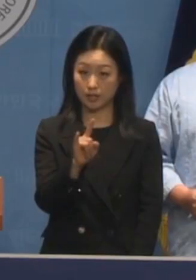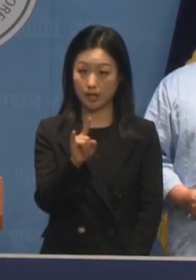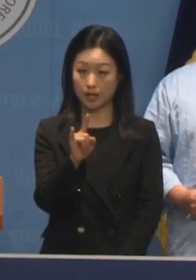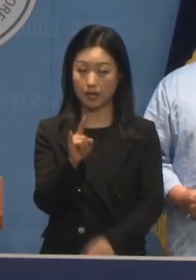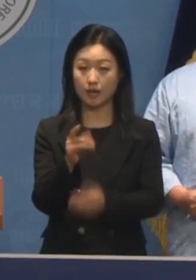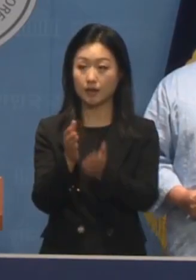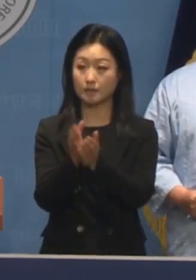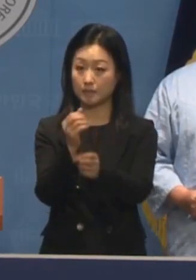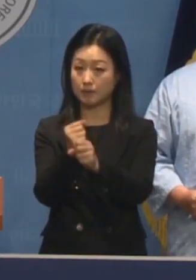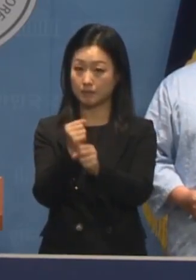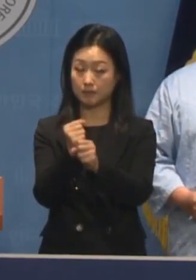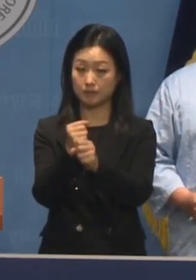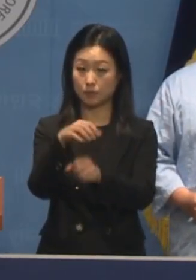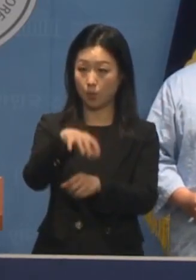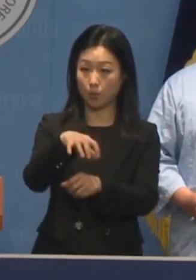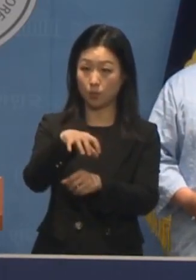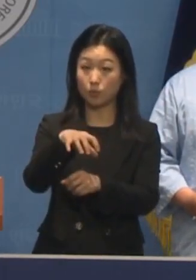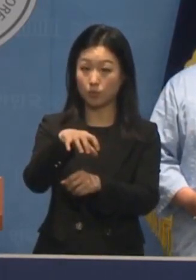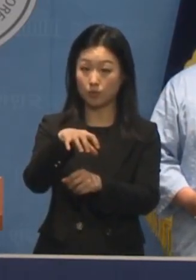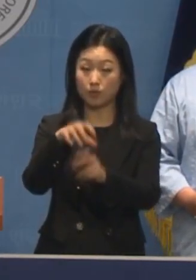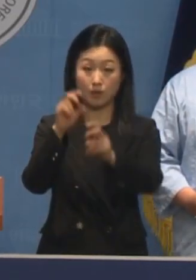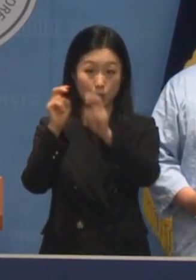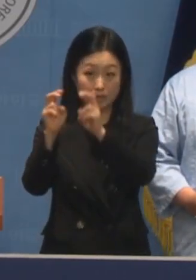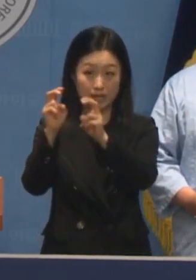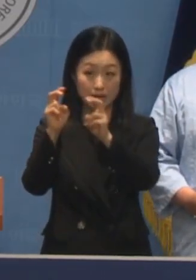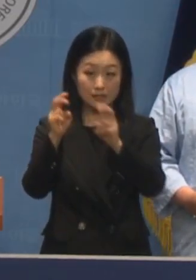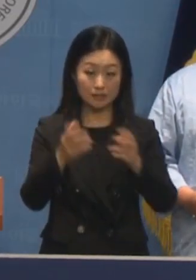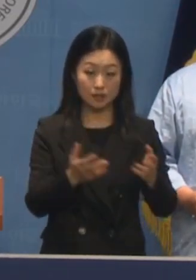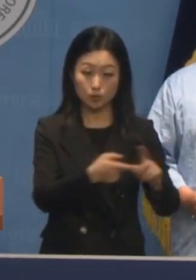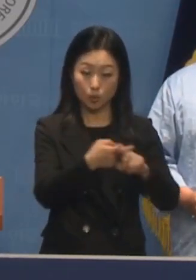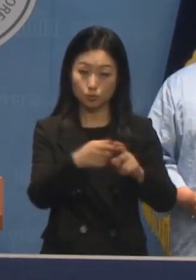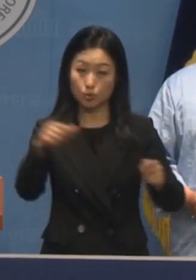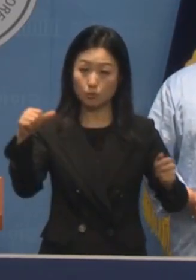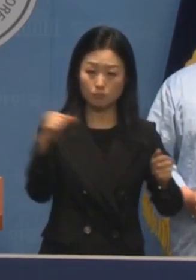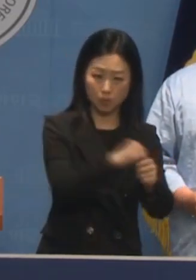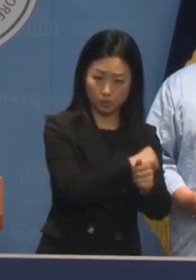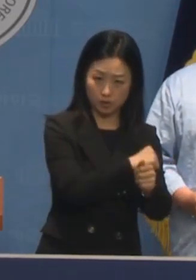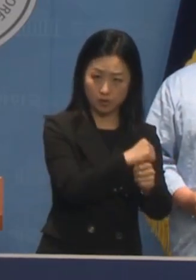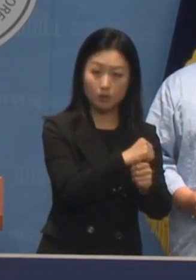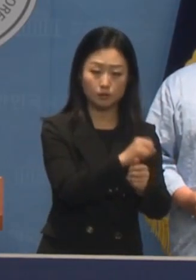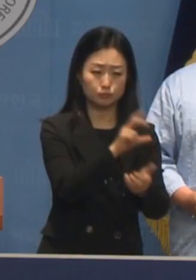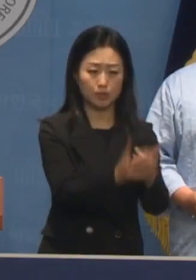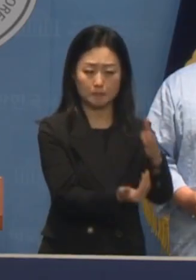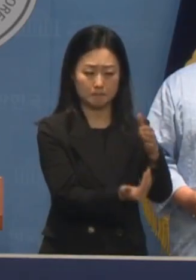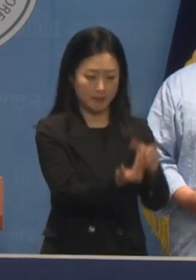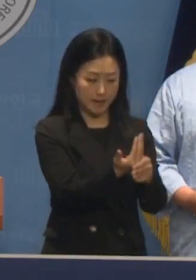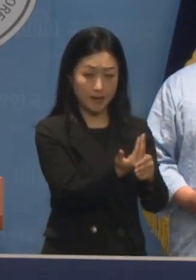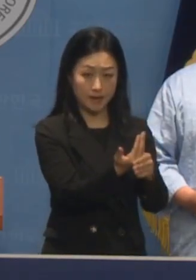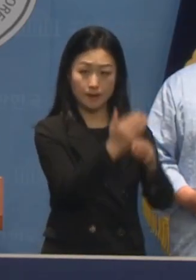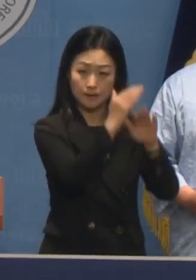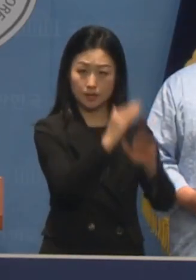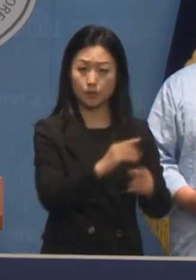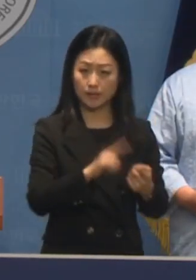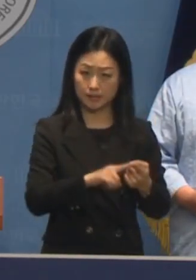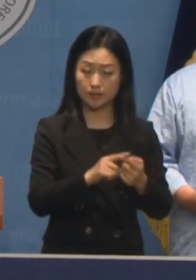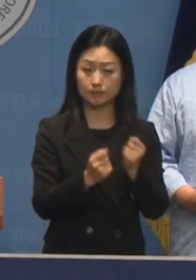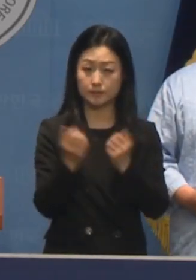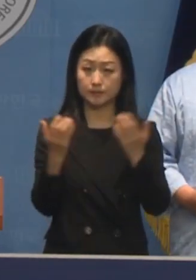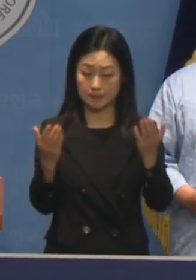경비대 집단폭력 엄단 및 재발방지 촉구 기자회견을 진행하도록